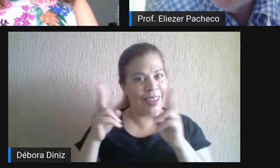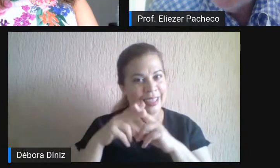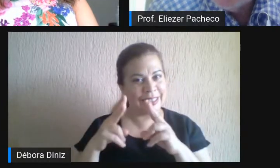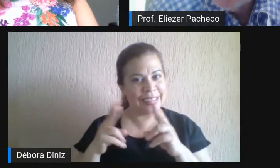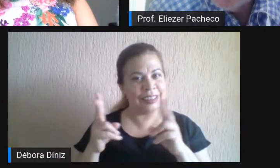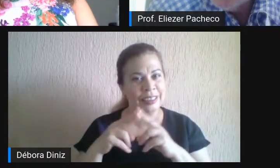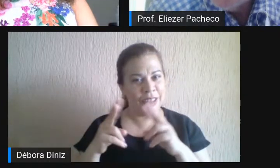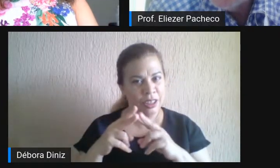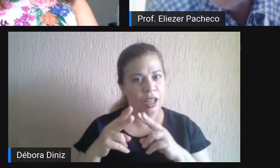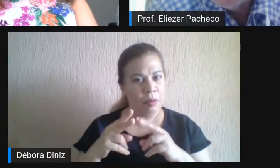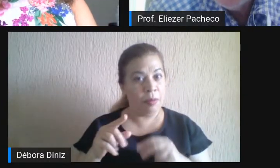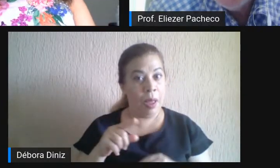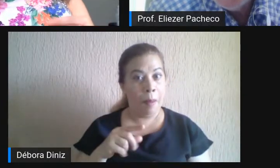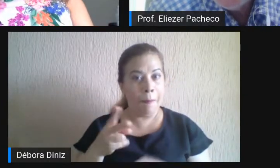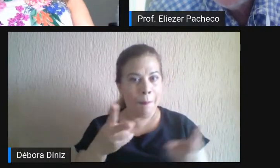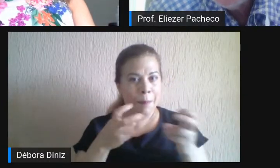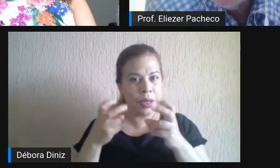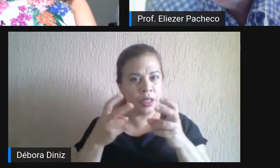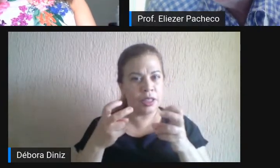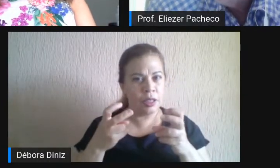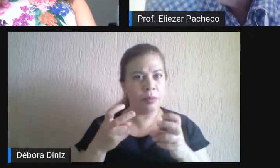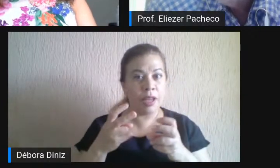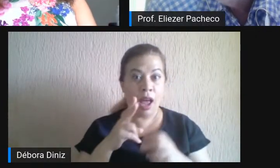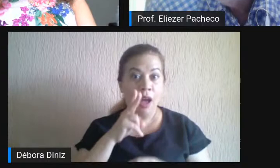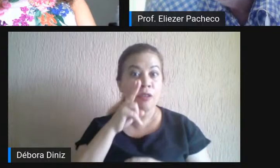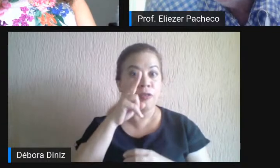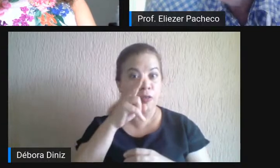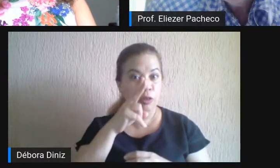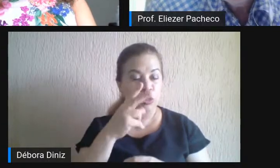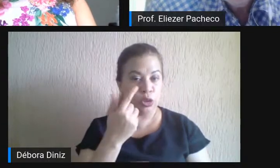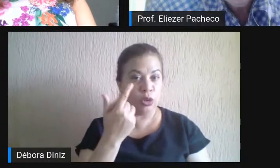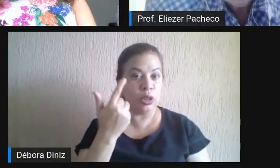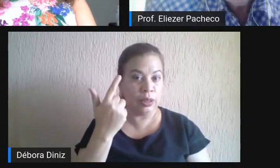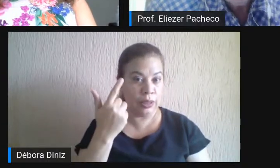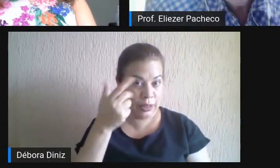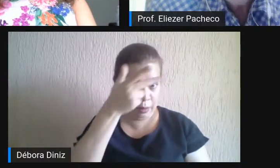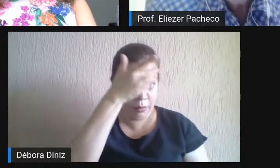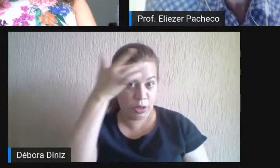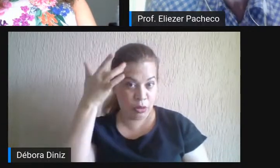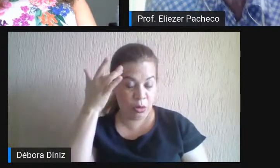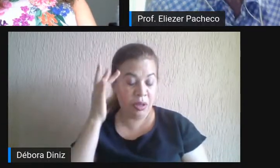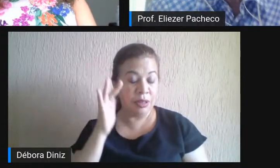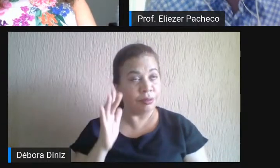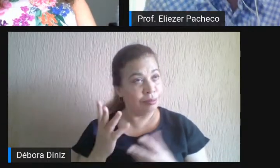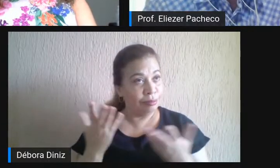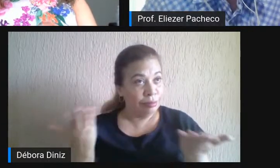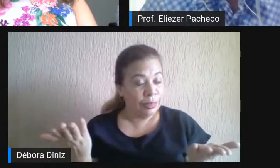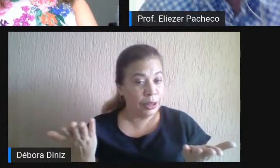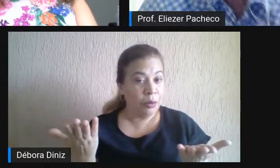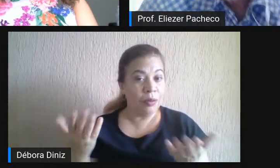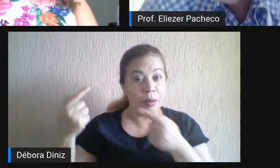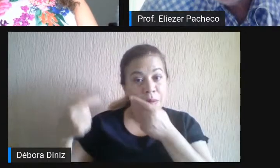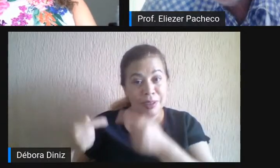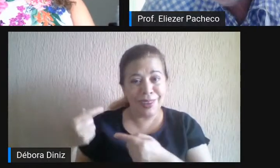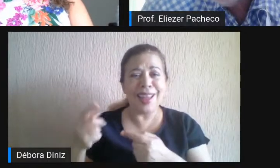do jiu-jitsu sobre a força, simplesmente. Na questão política, eu diria a mesma